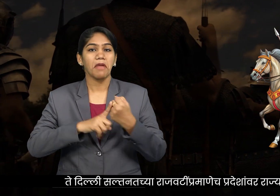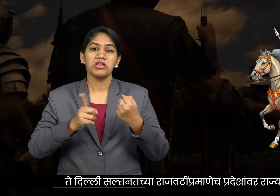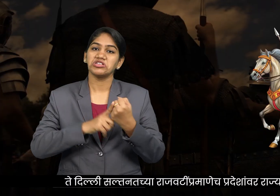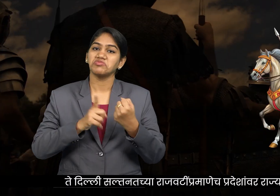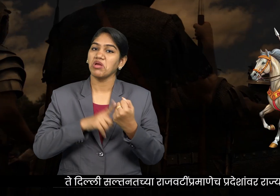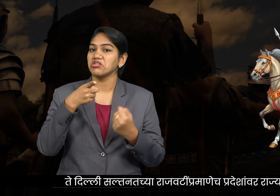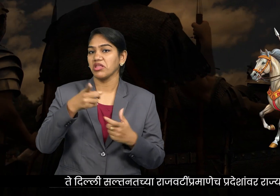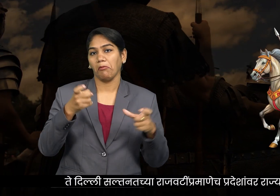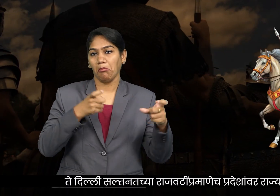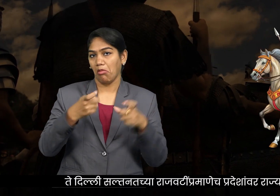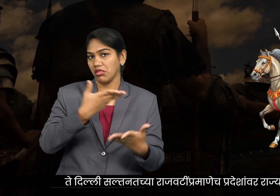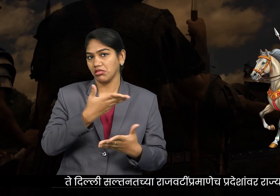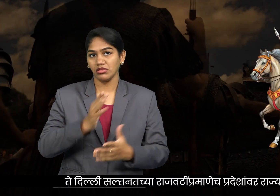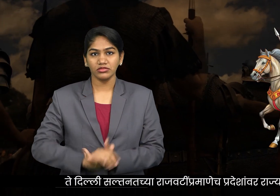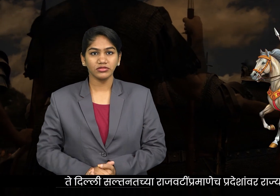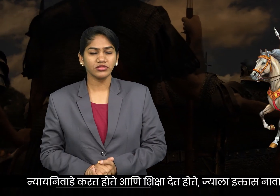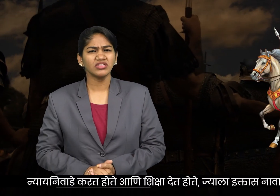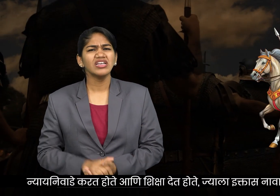प्रदेशवार राज्य करत होते,